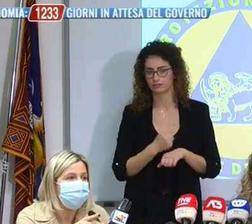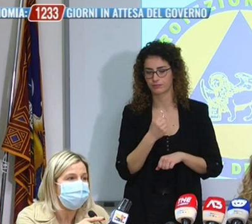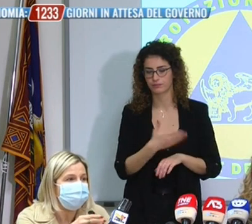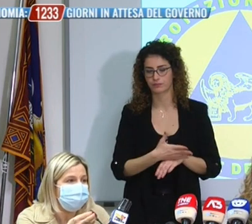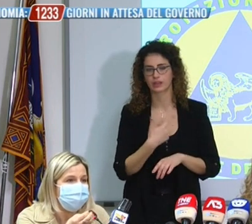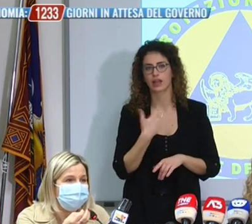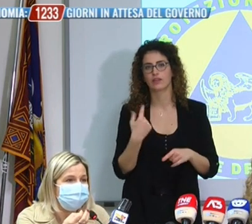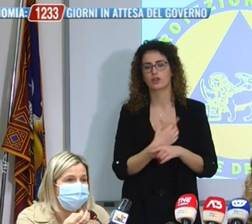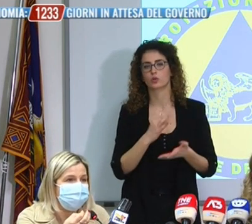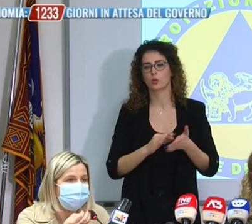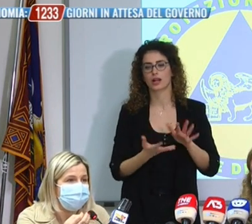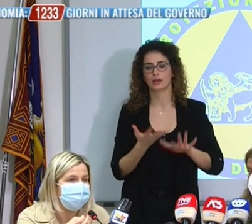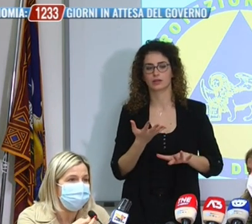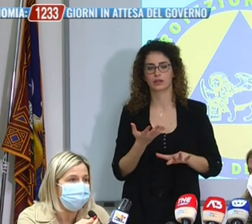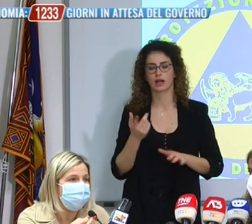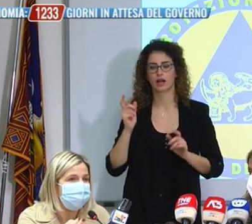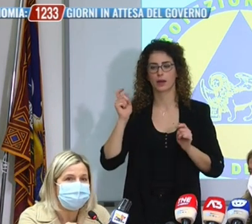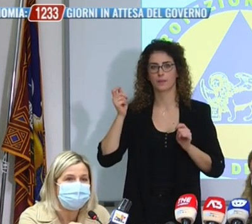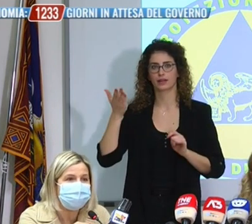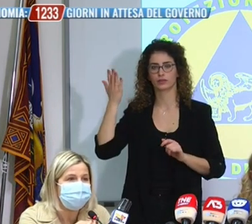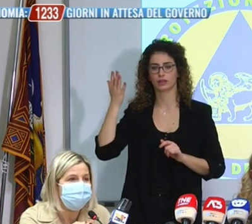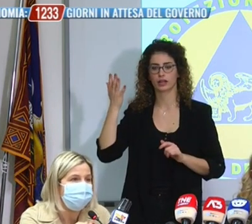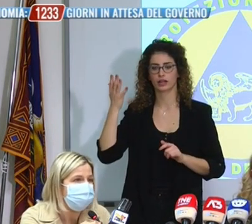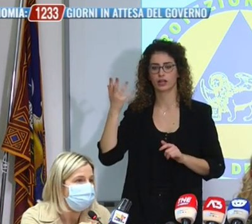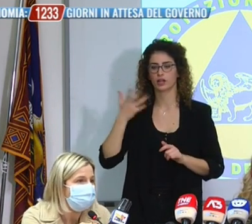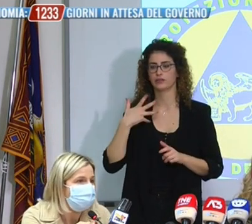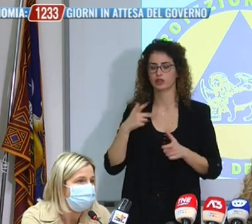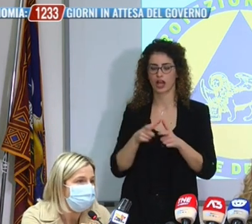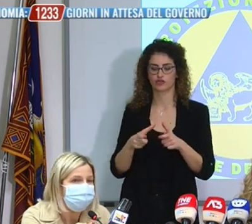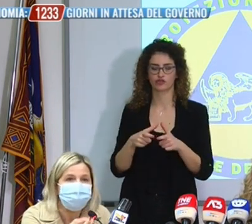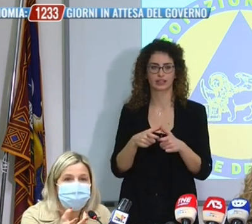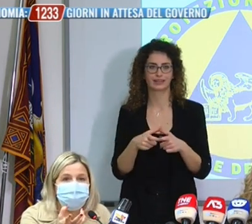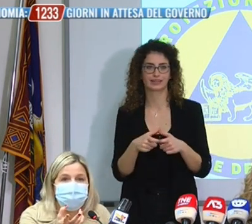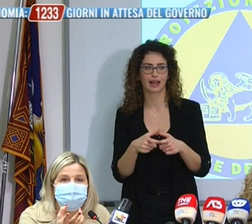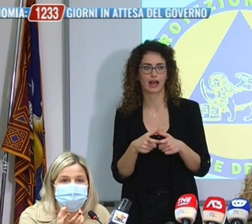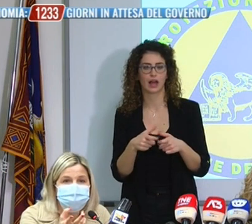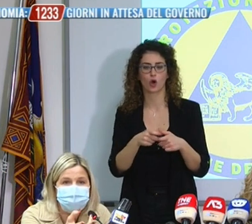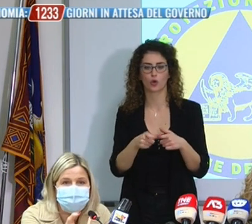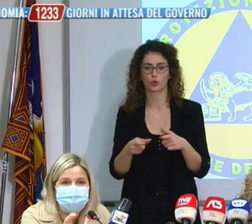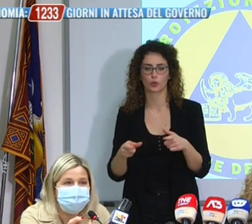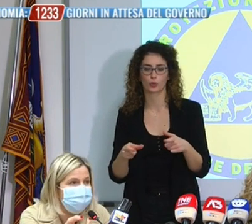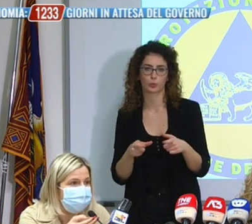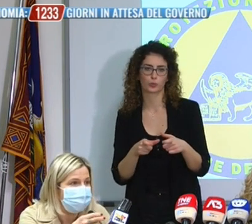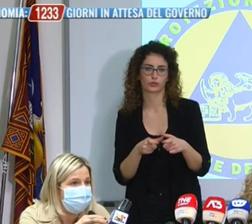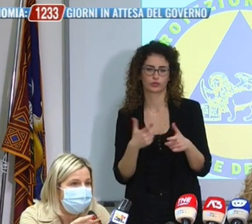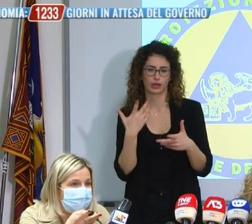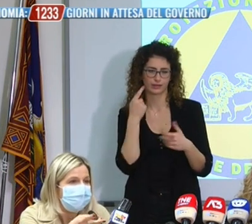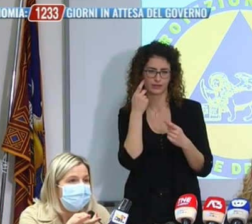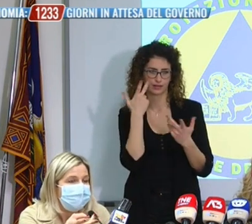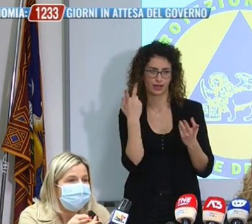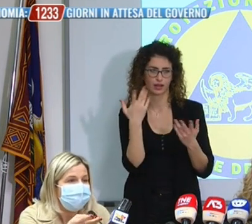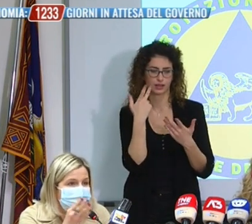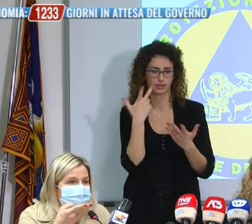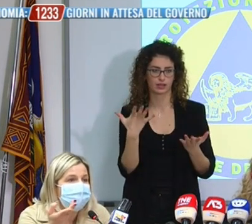Però riguardando le superiori, tipo che nell'Alta Padovano le superiori sono a Cittadella piuttosto che non in tutti i comuni, insomma sapete, insomma, ecco, no. Dove